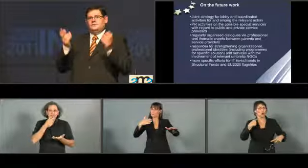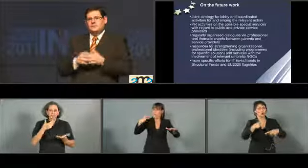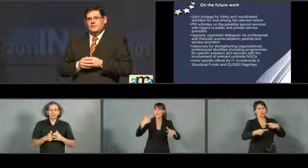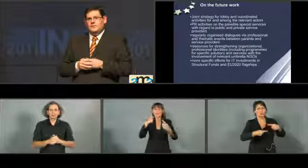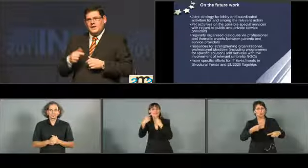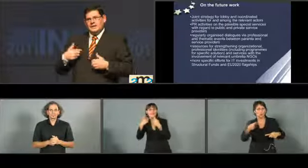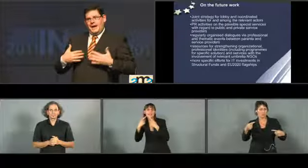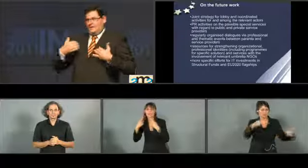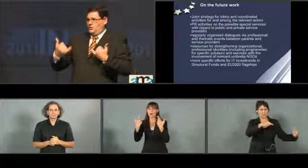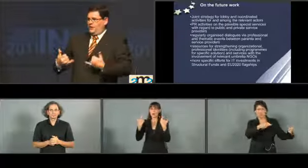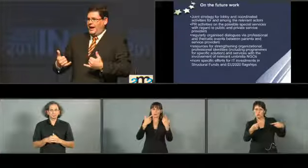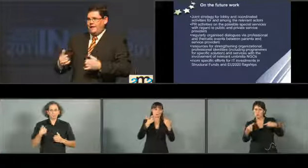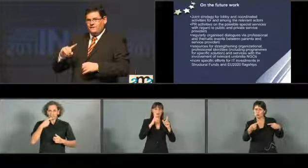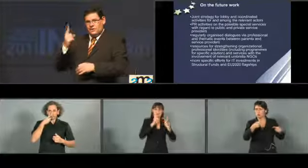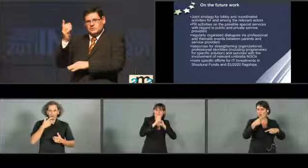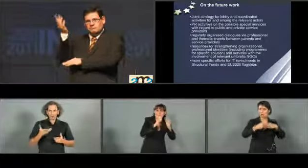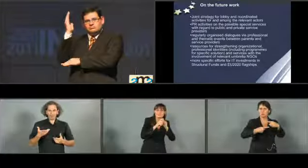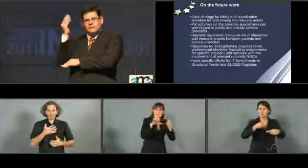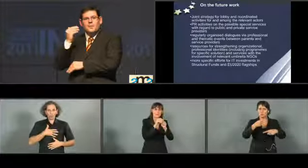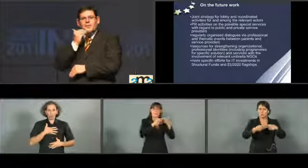enfin, on pourra avancer beaucoup plus facilement.